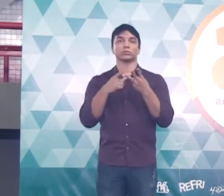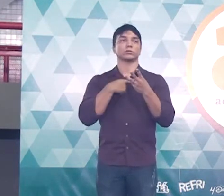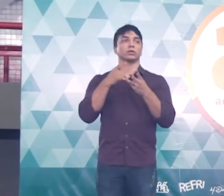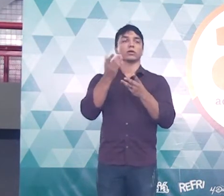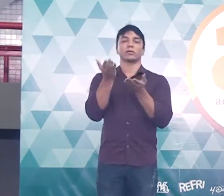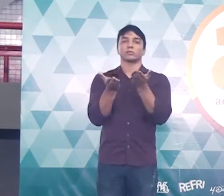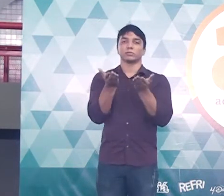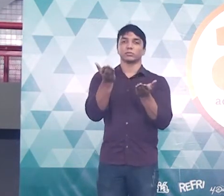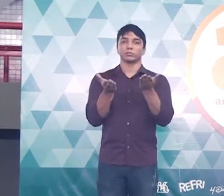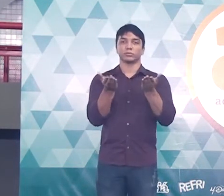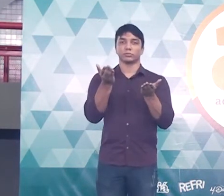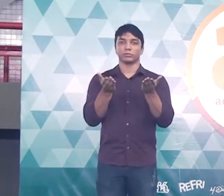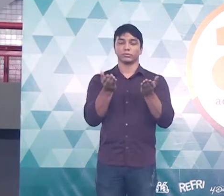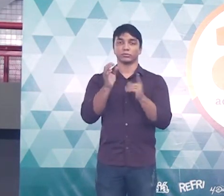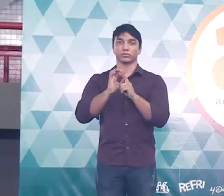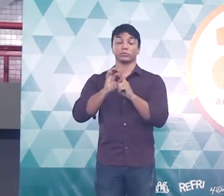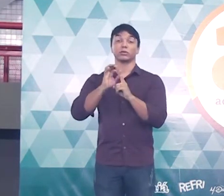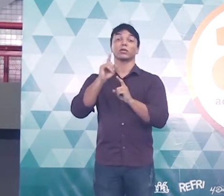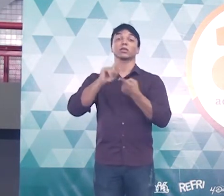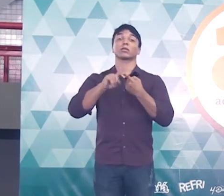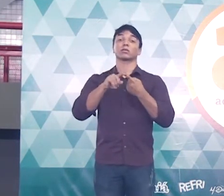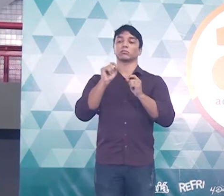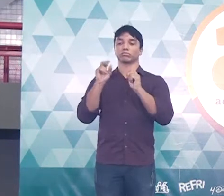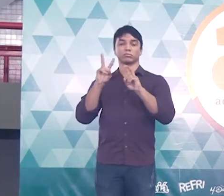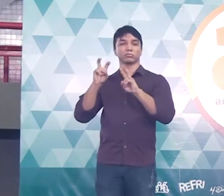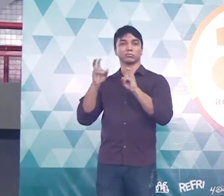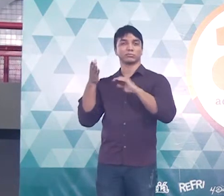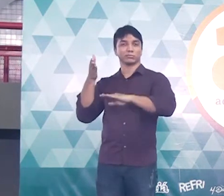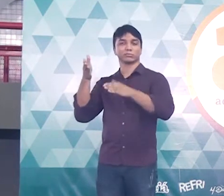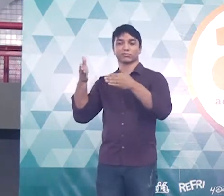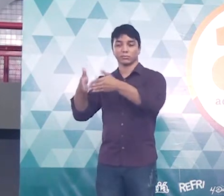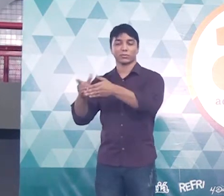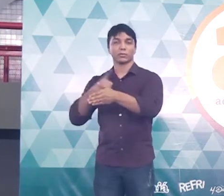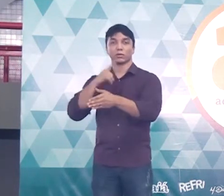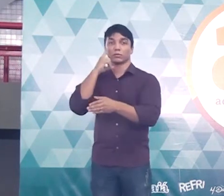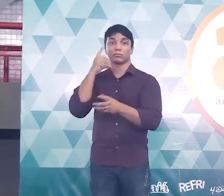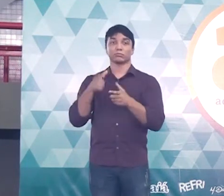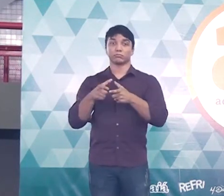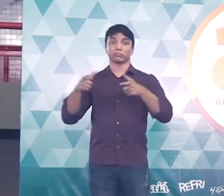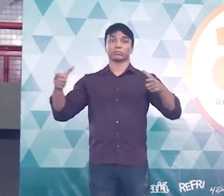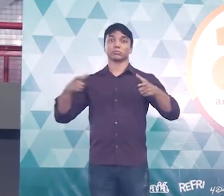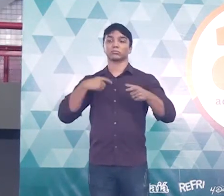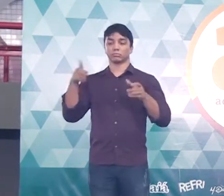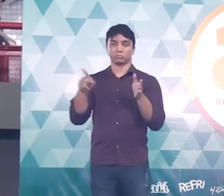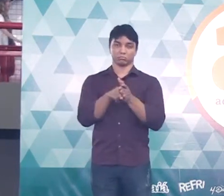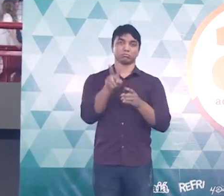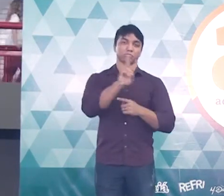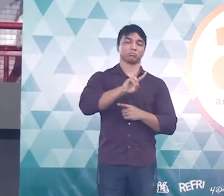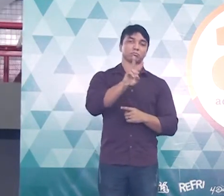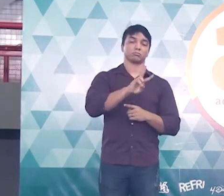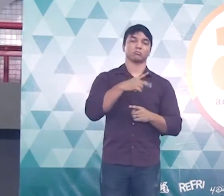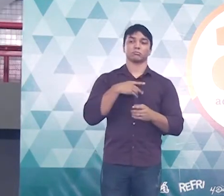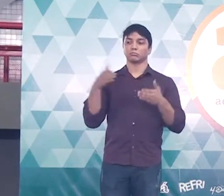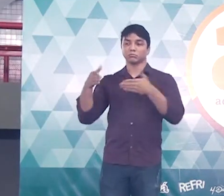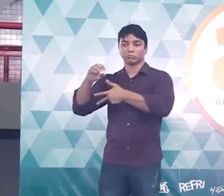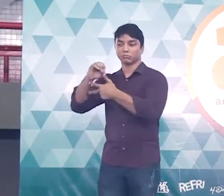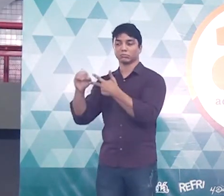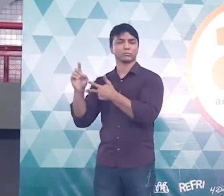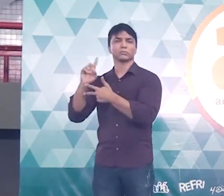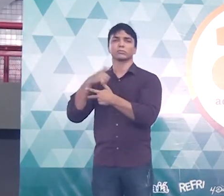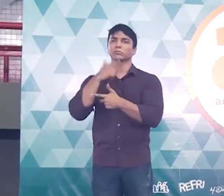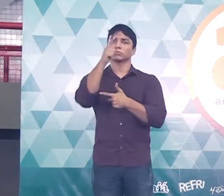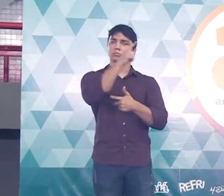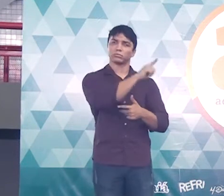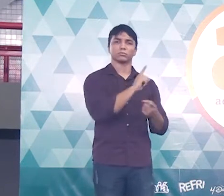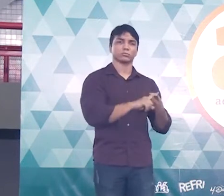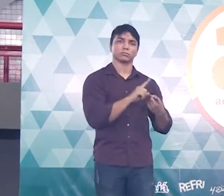térmico, e é uma matéria que tem uma grande incidência nos vestibulares. Não só no Enem, mas em